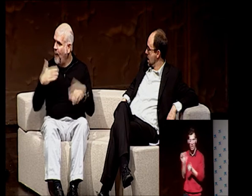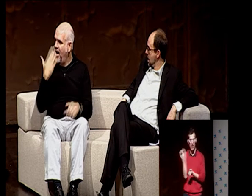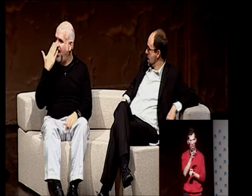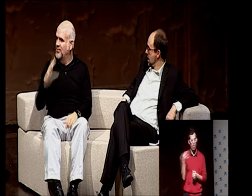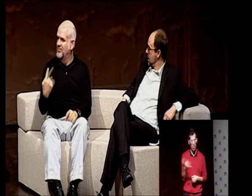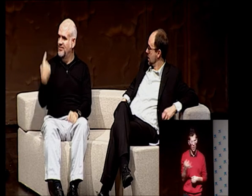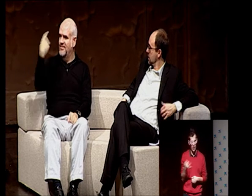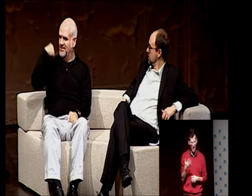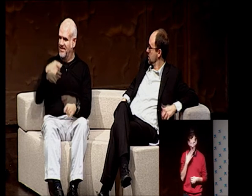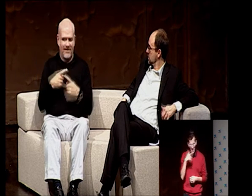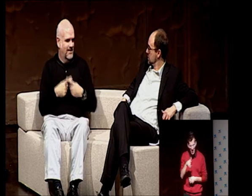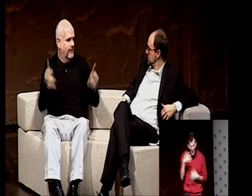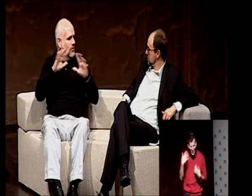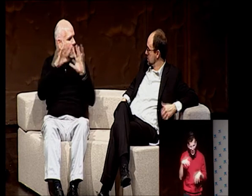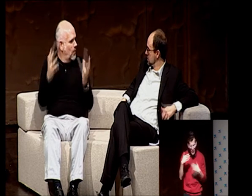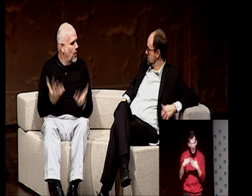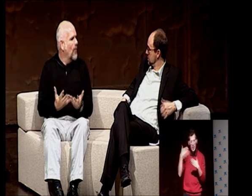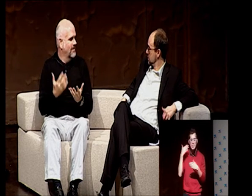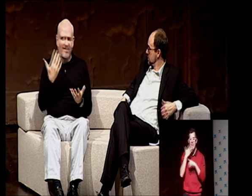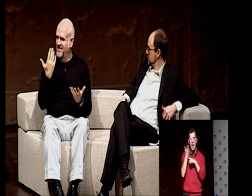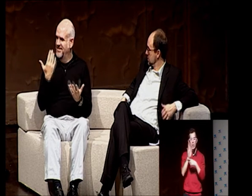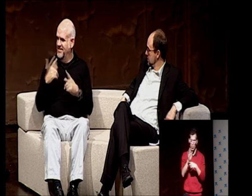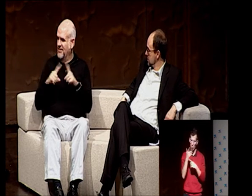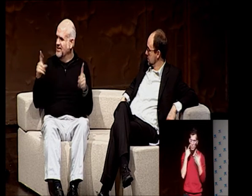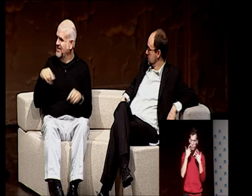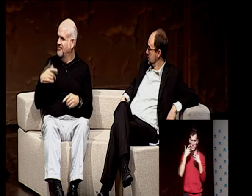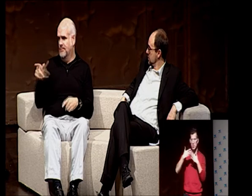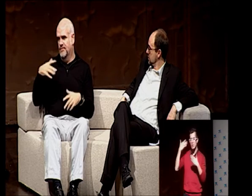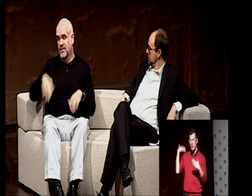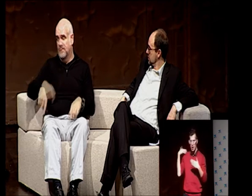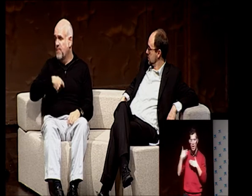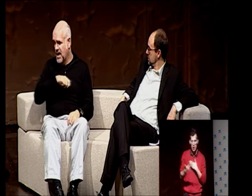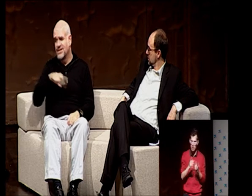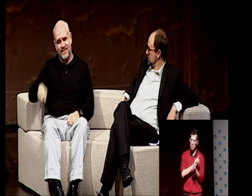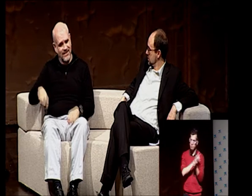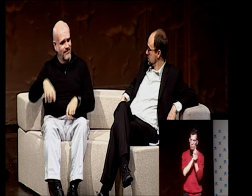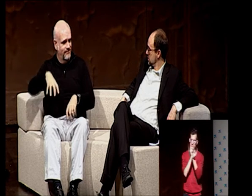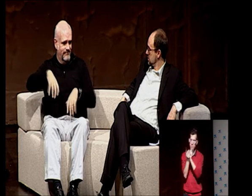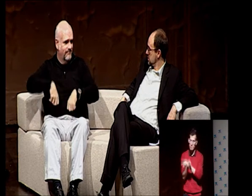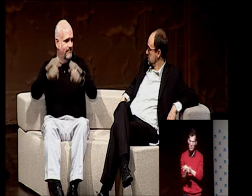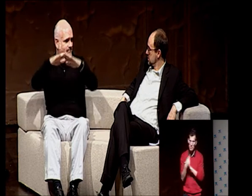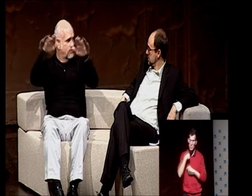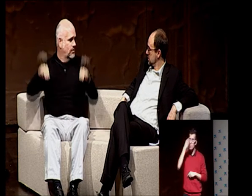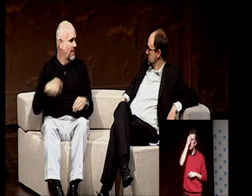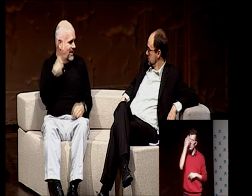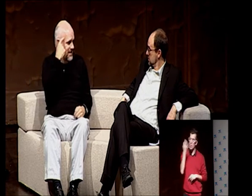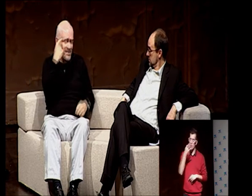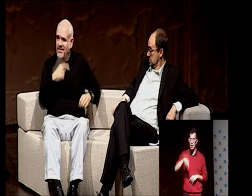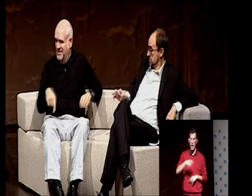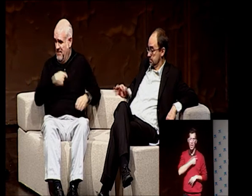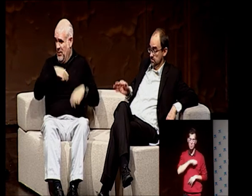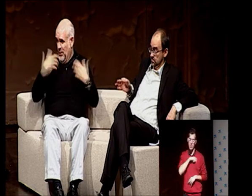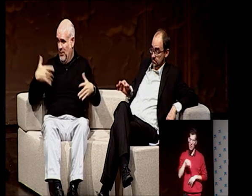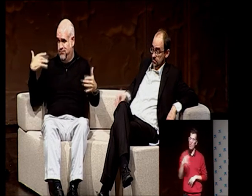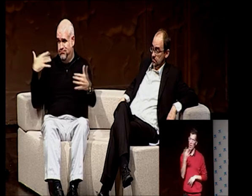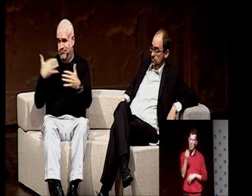a hijos porque no no existe esa continuidad generacional como en las personas oyentes de alguna manera los niños sordos tienen